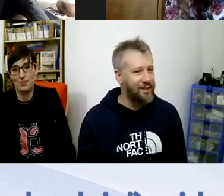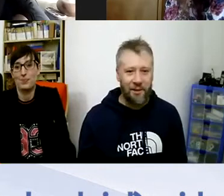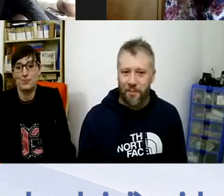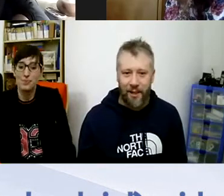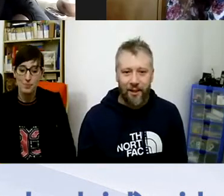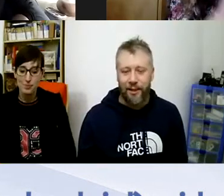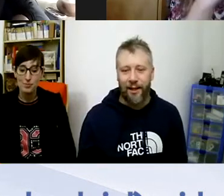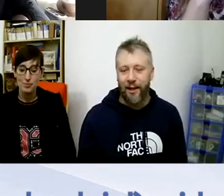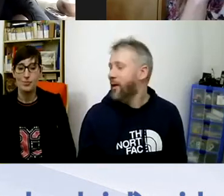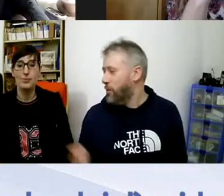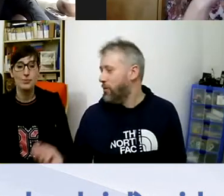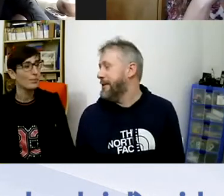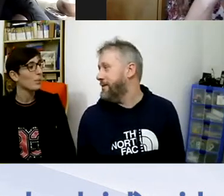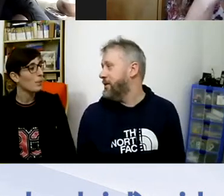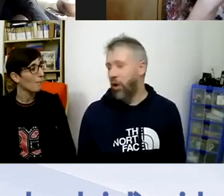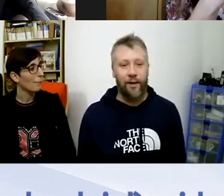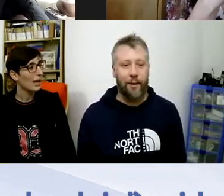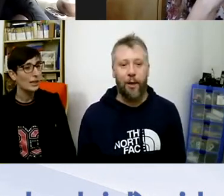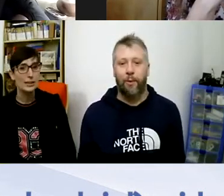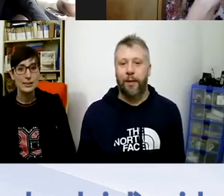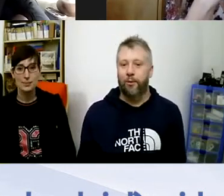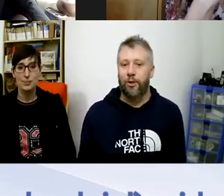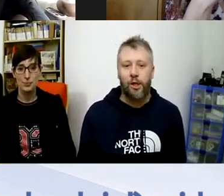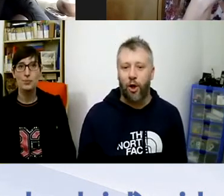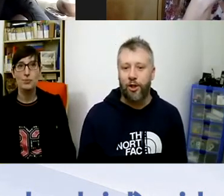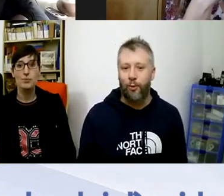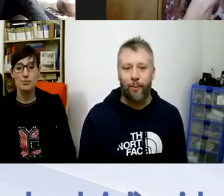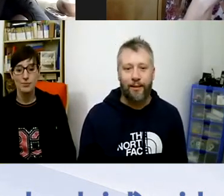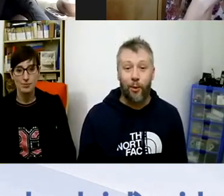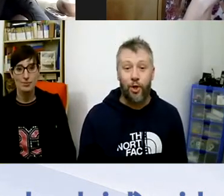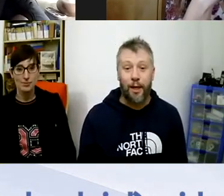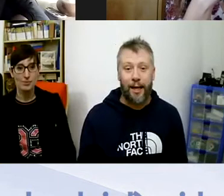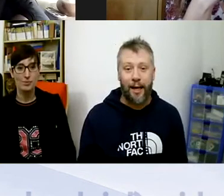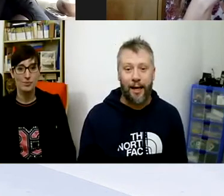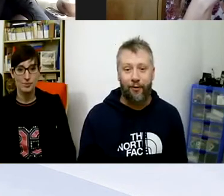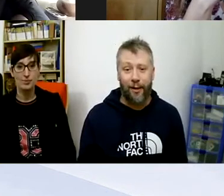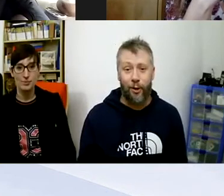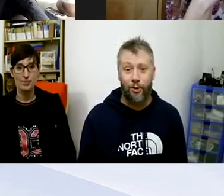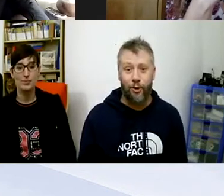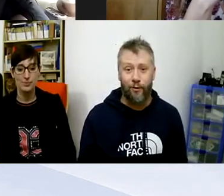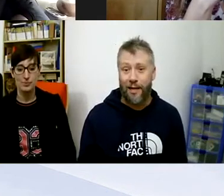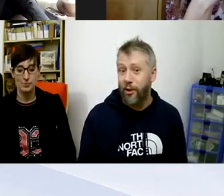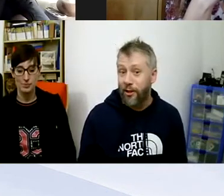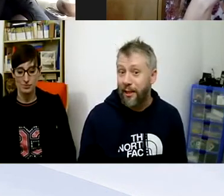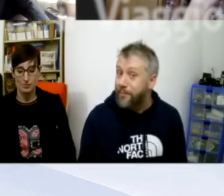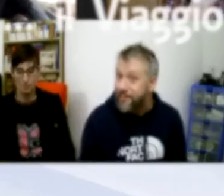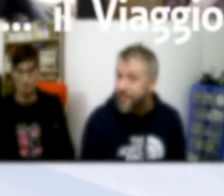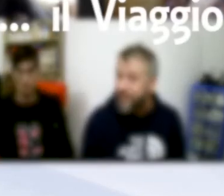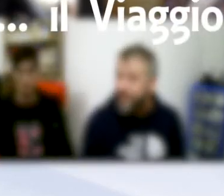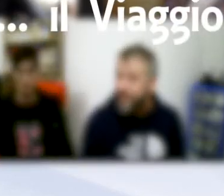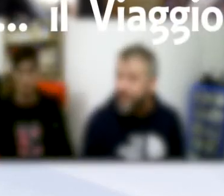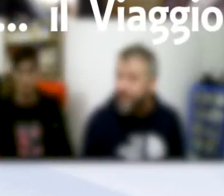sempre freddo. È strano. Quindi, comunque tanti sogni avremo. Allora, uno dei sogni sicuramente è riuscire a fare il nostro viaggio di nozze.